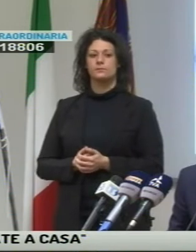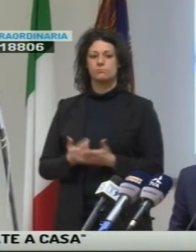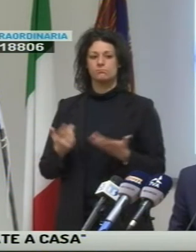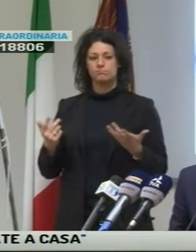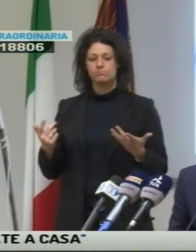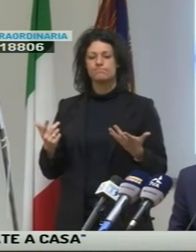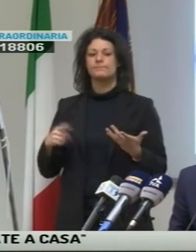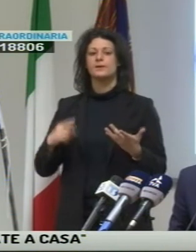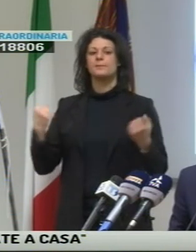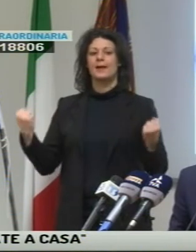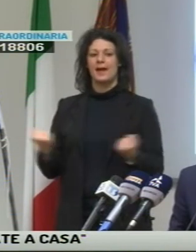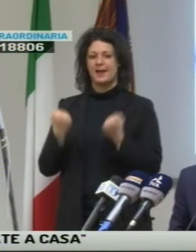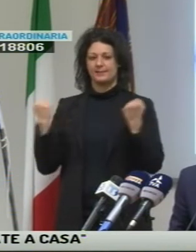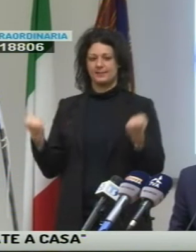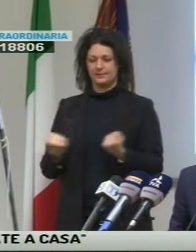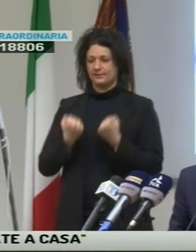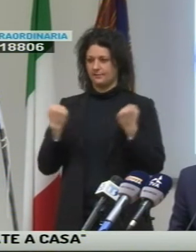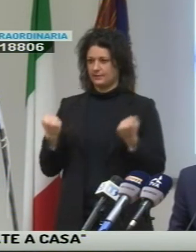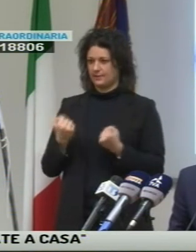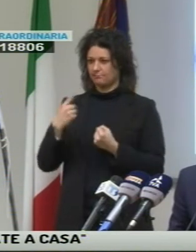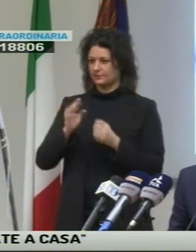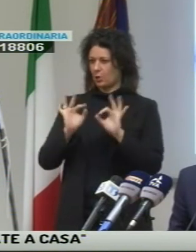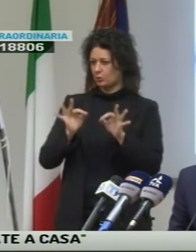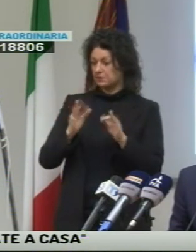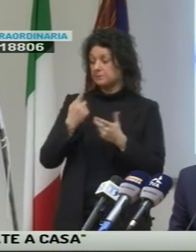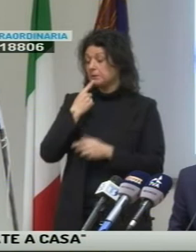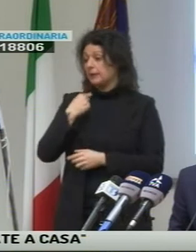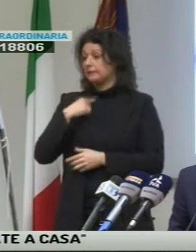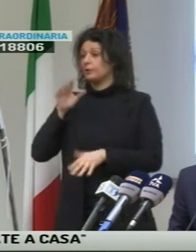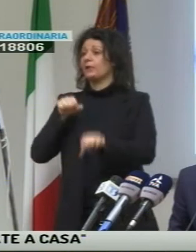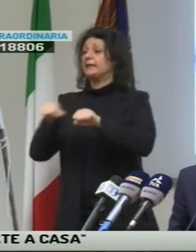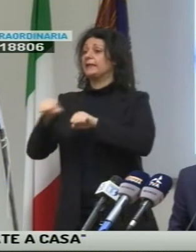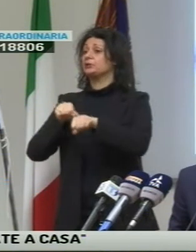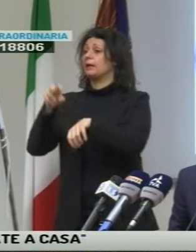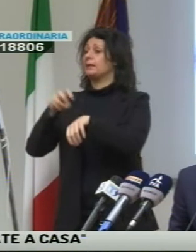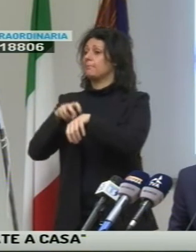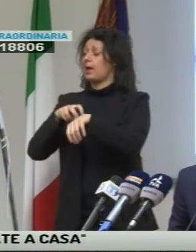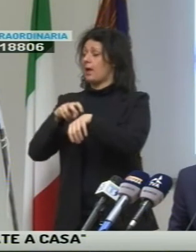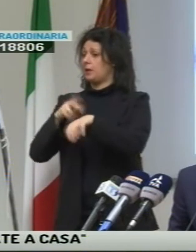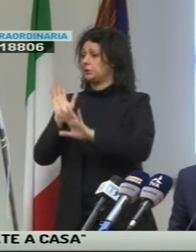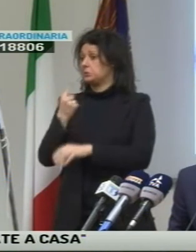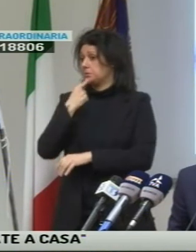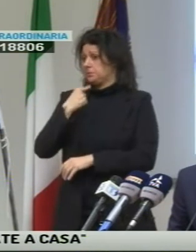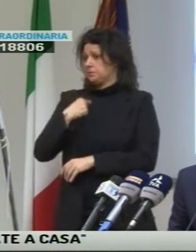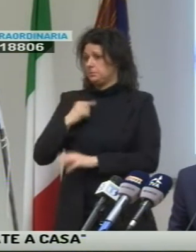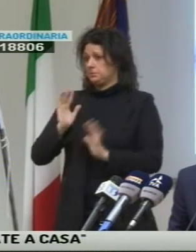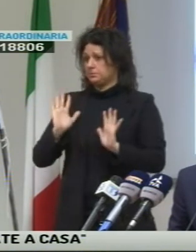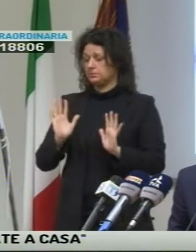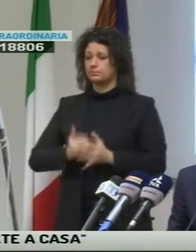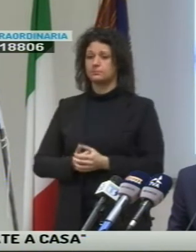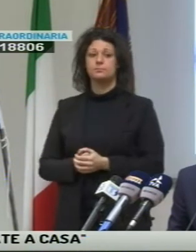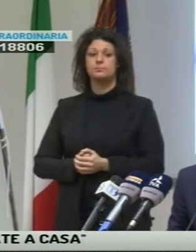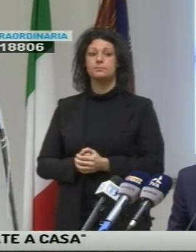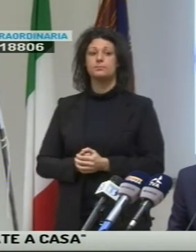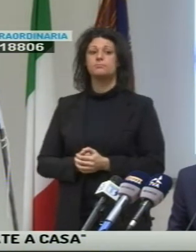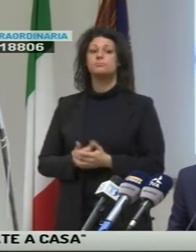se questo è sì. La verità, però me l'hanno segnalato i dirigenti medici, che insomma ci sono anche parti in cui